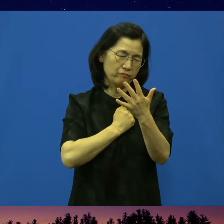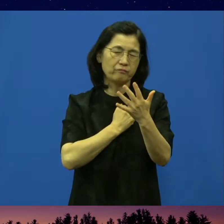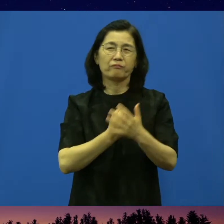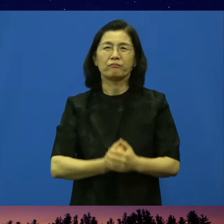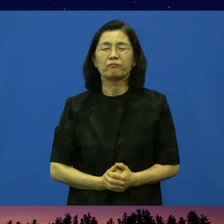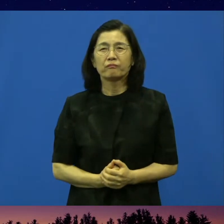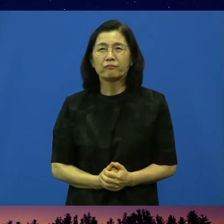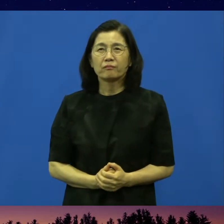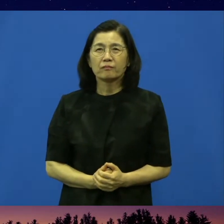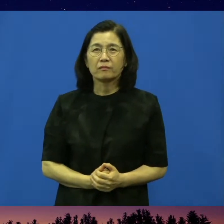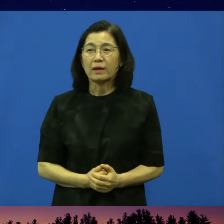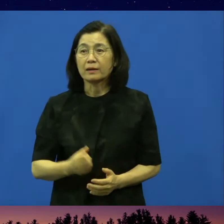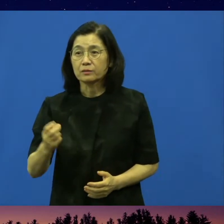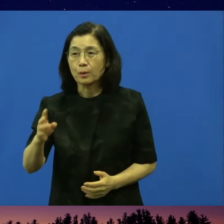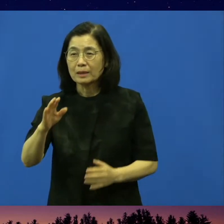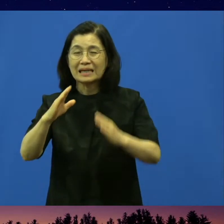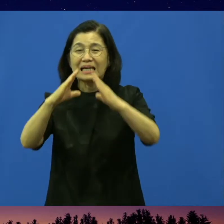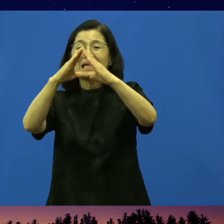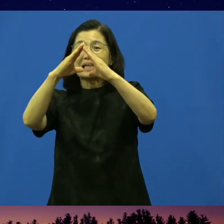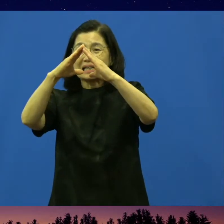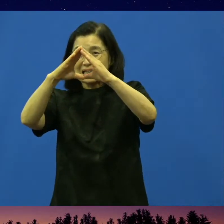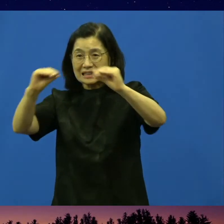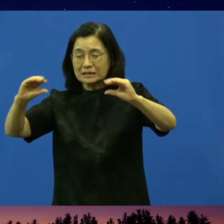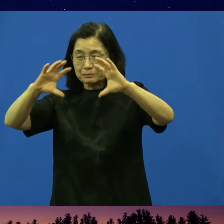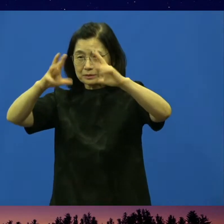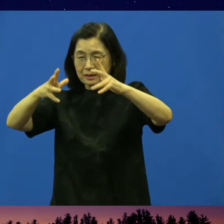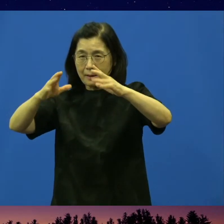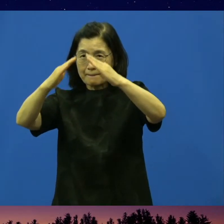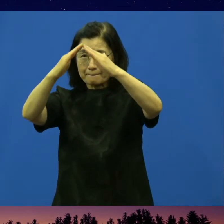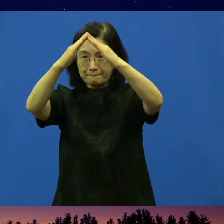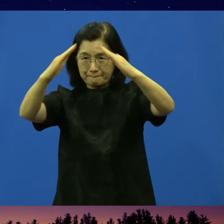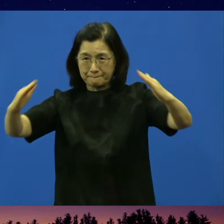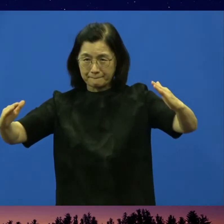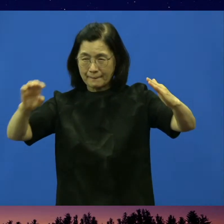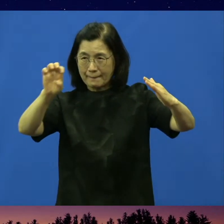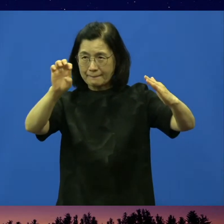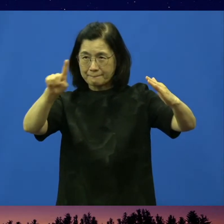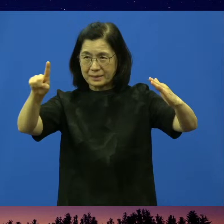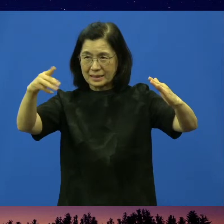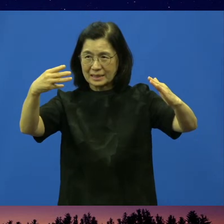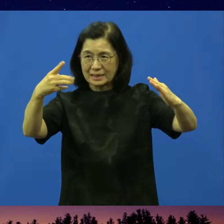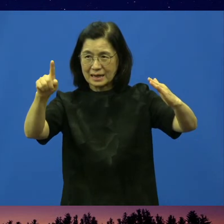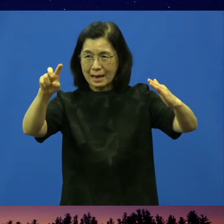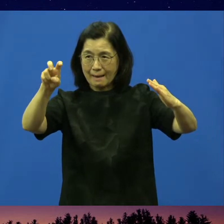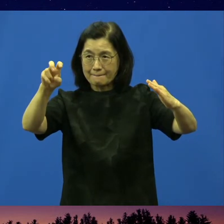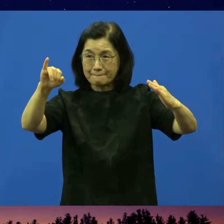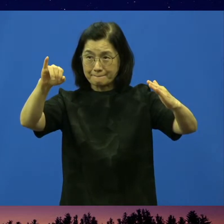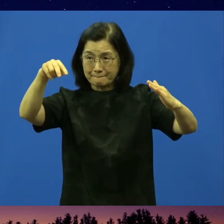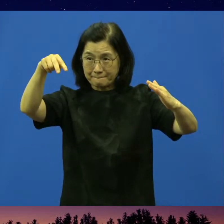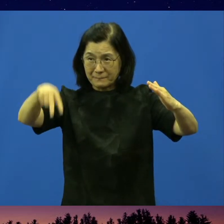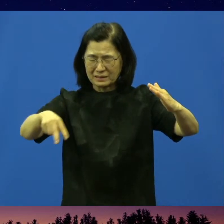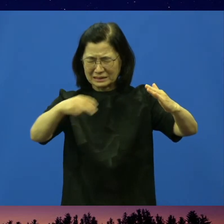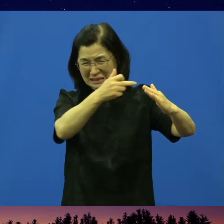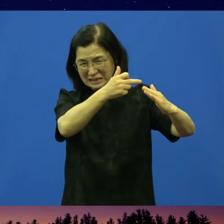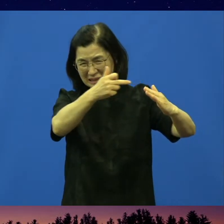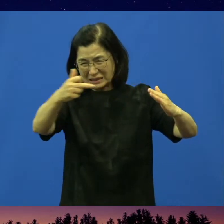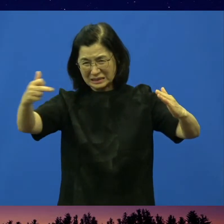엄청나죠, 여러분, 피라미드. 현대 사회에서도 그게 불가사의한 거예요. 그 돌